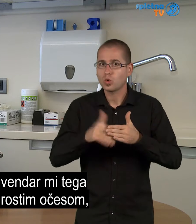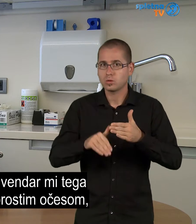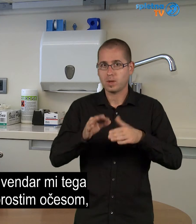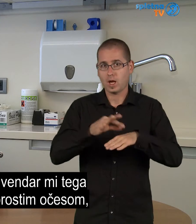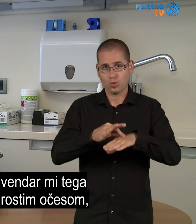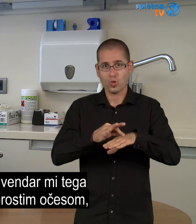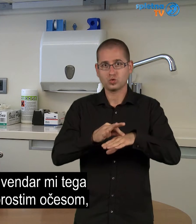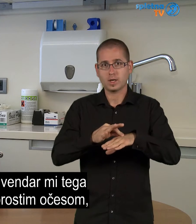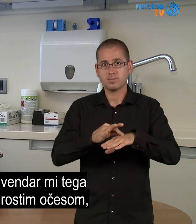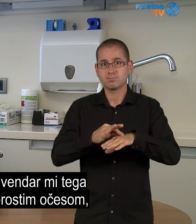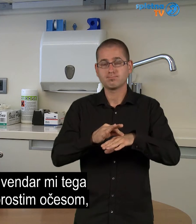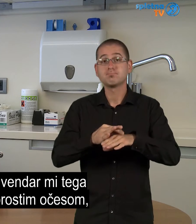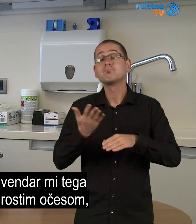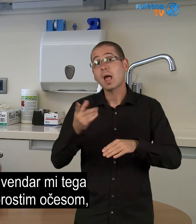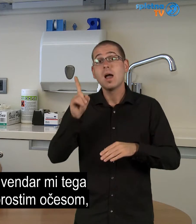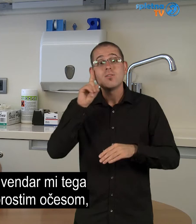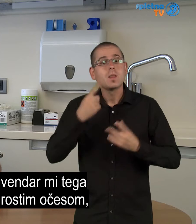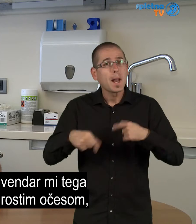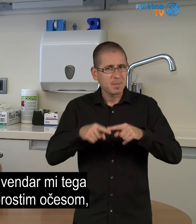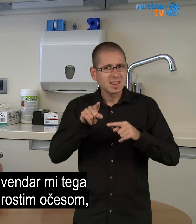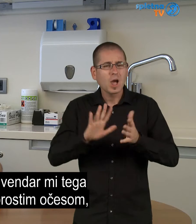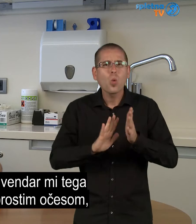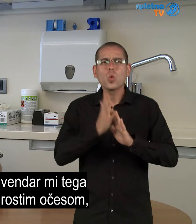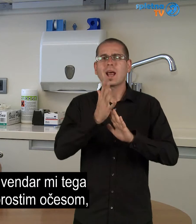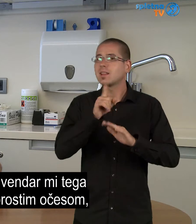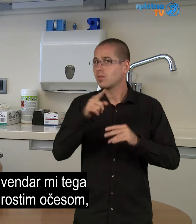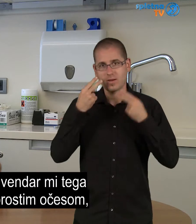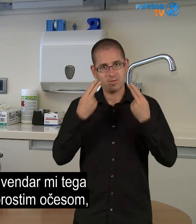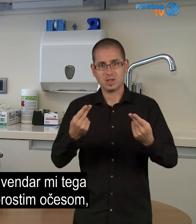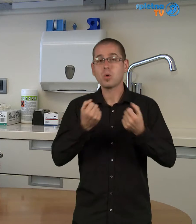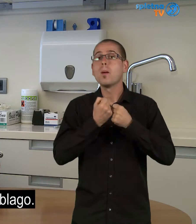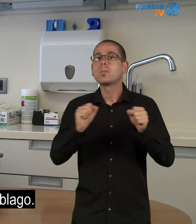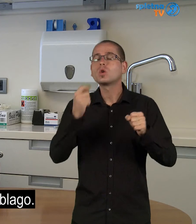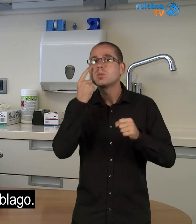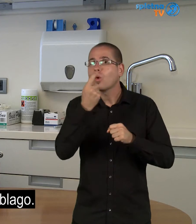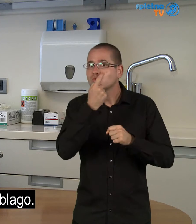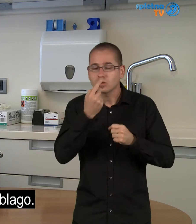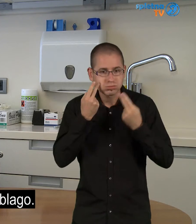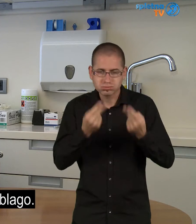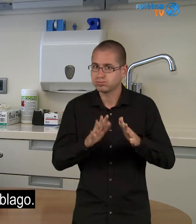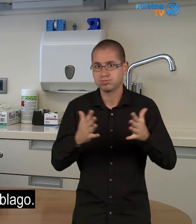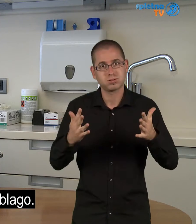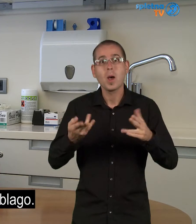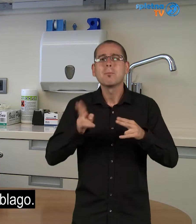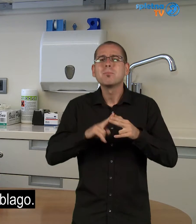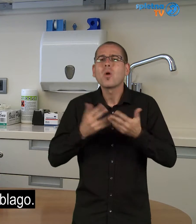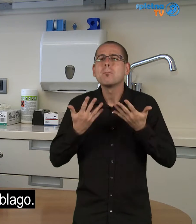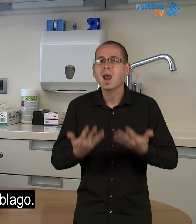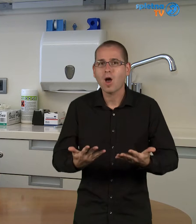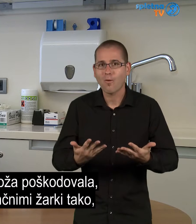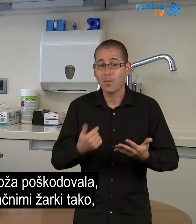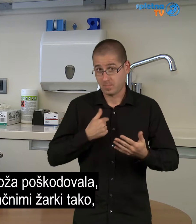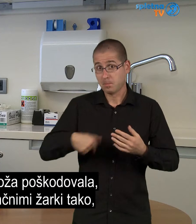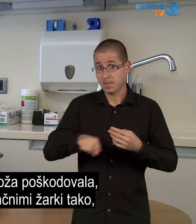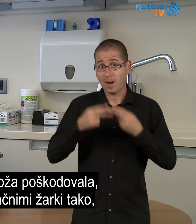kože, vendar mi tega vnetja ne vidimo s prostim očesom, ker je bolj blago, vidimo